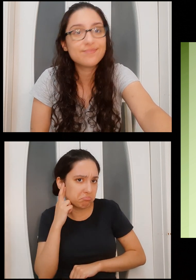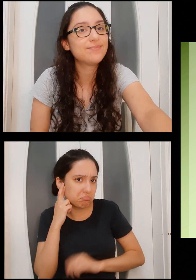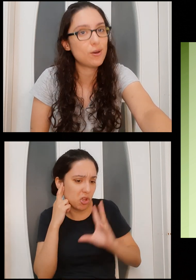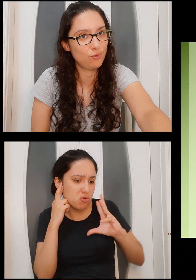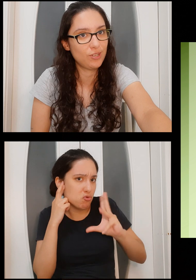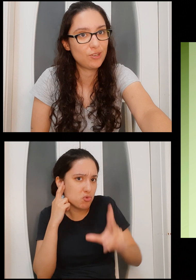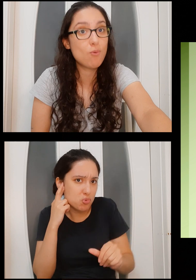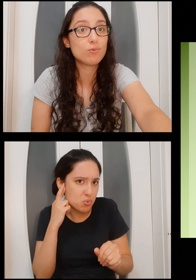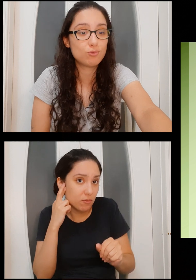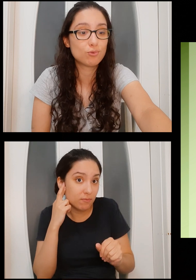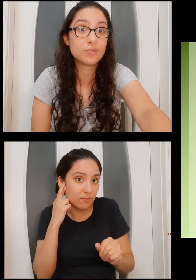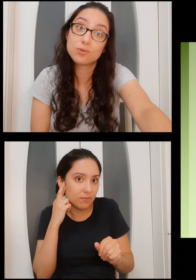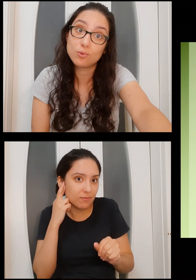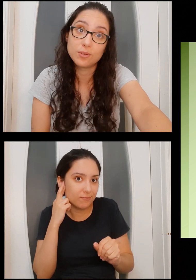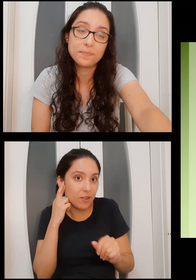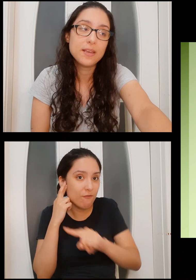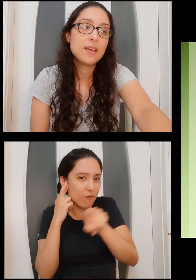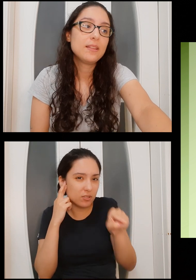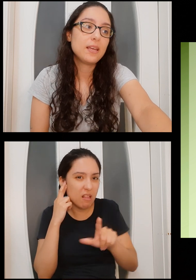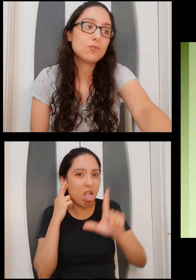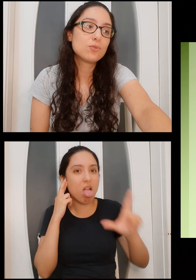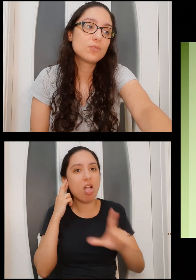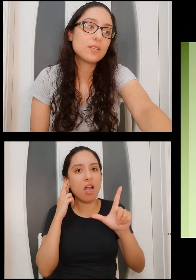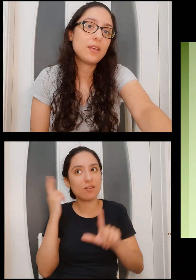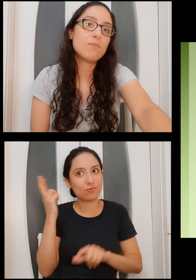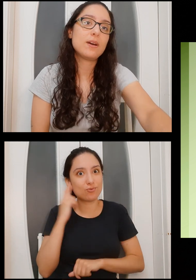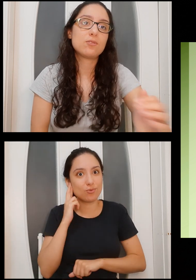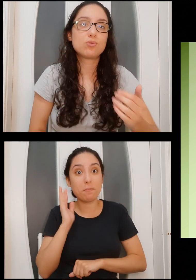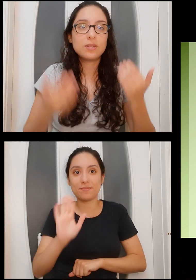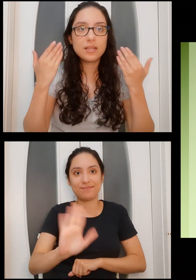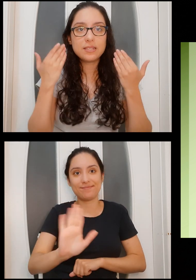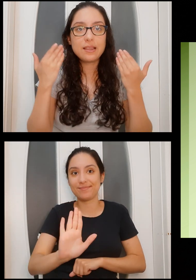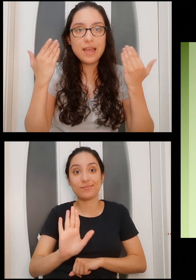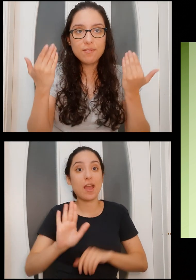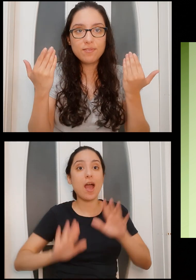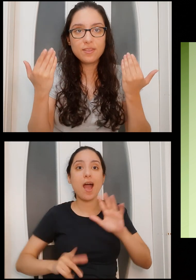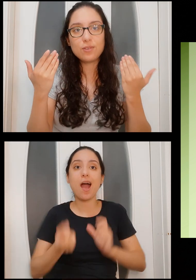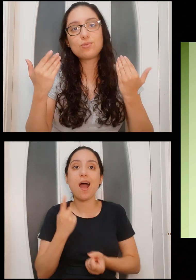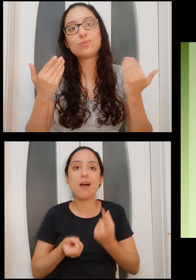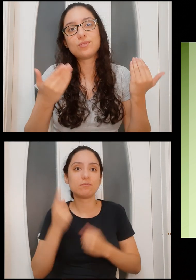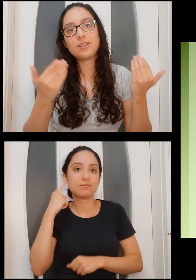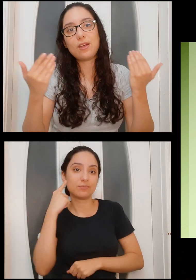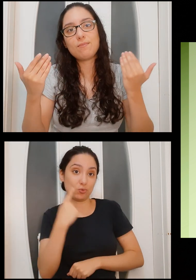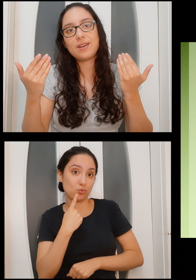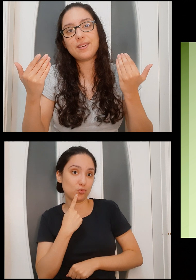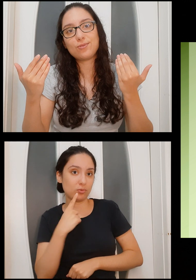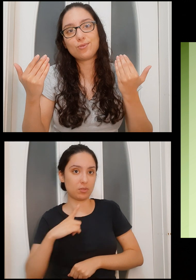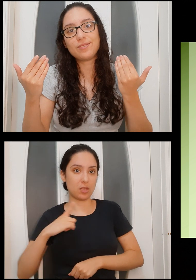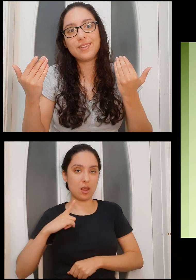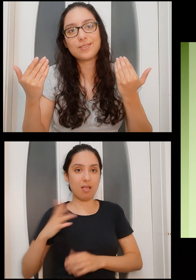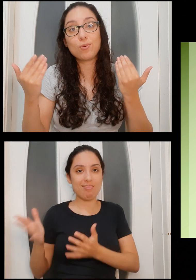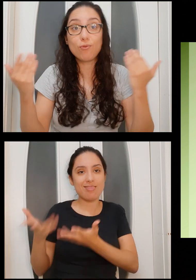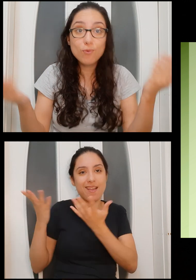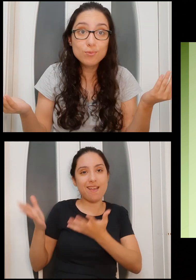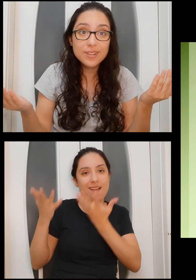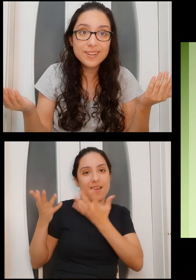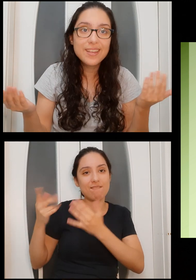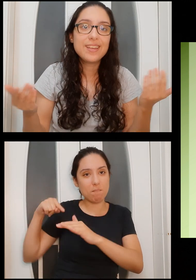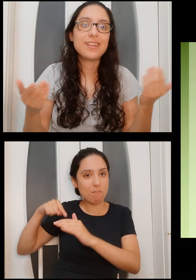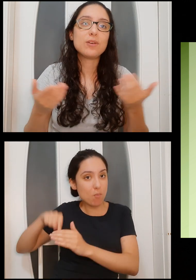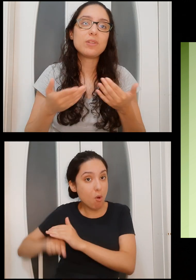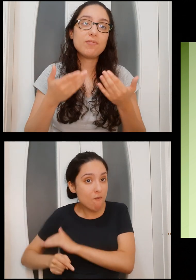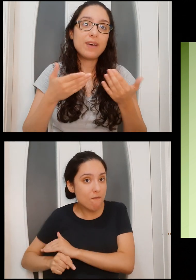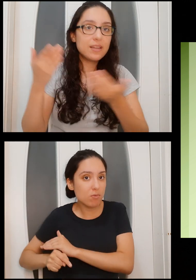né? Não, gente, alguns surdos escutam. Tem surdos que têm uma surdez leve, tem surdos que têm uma surdez